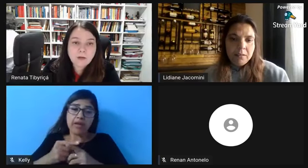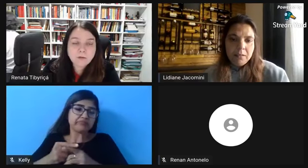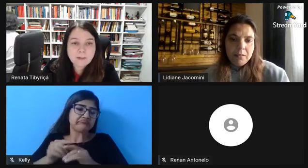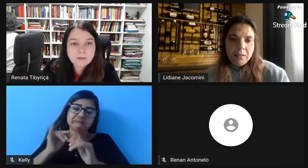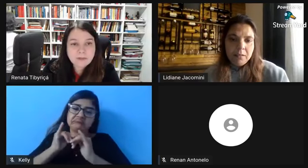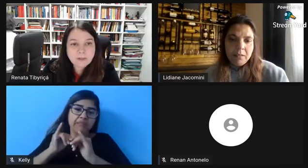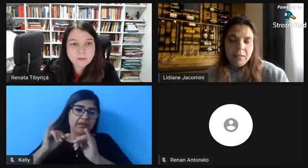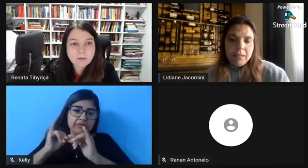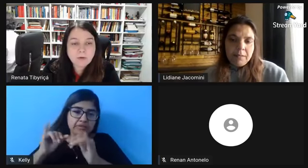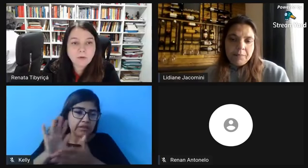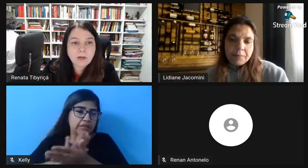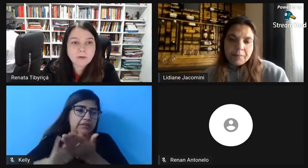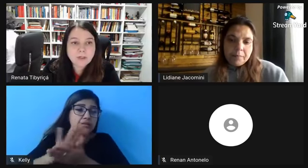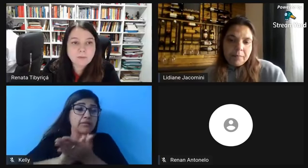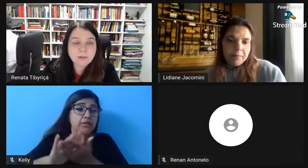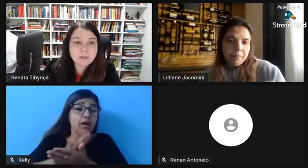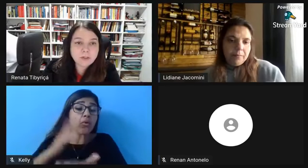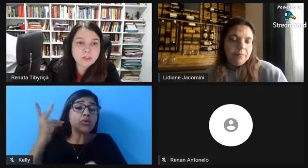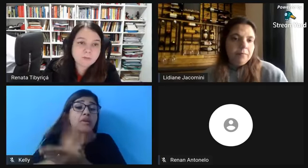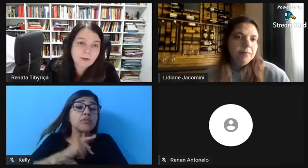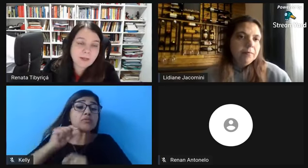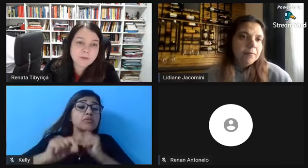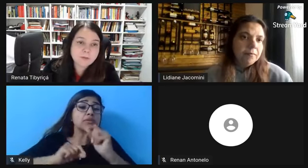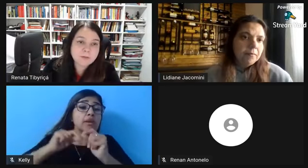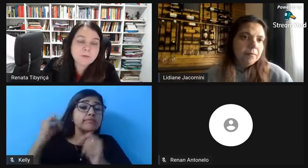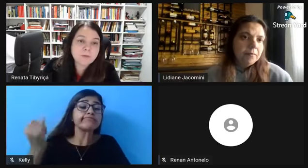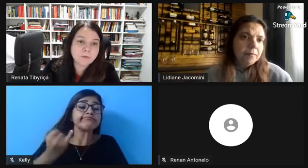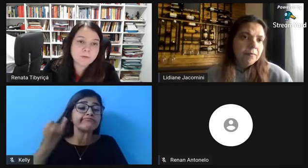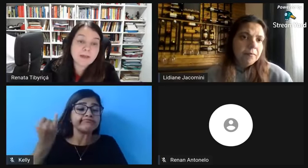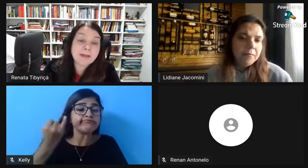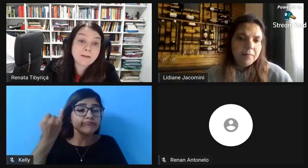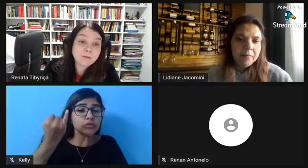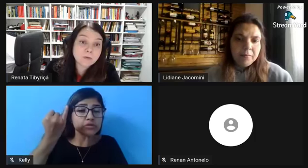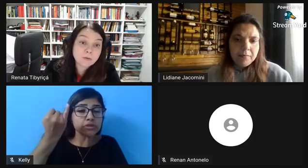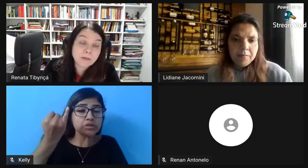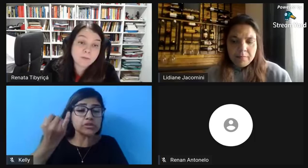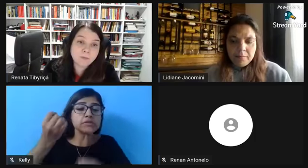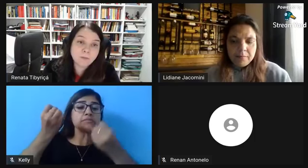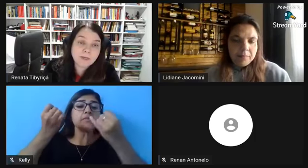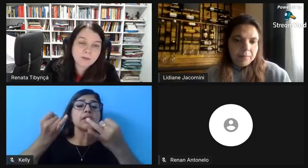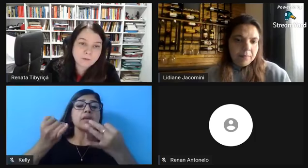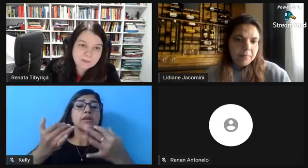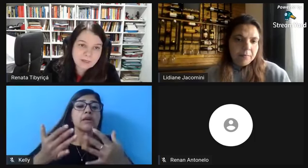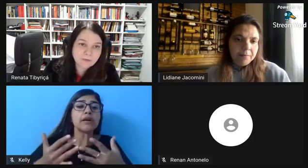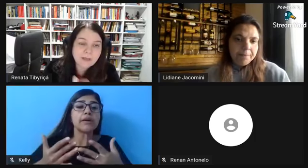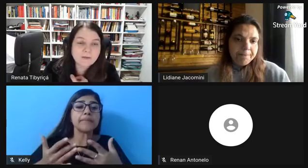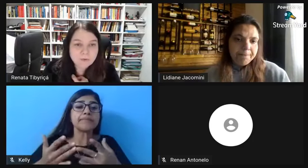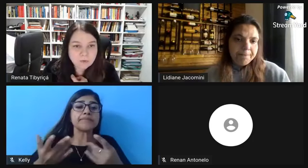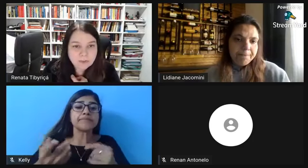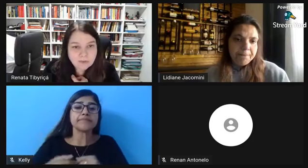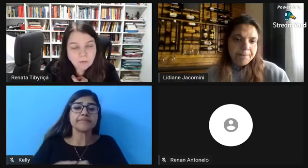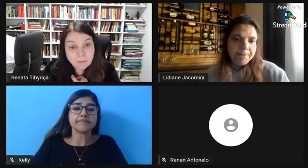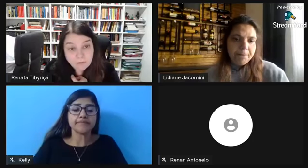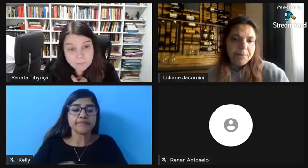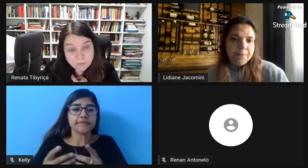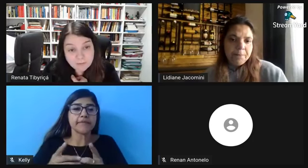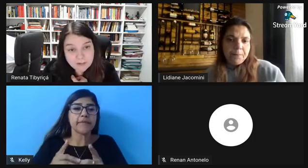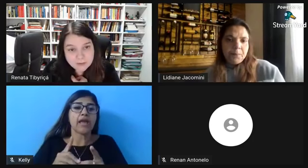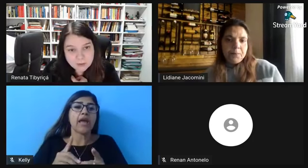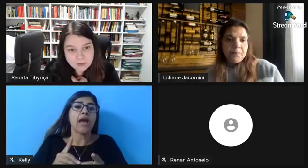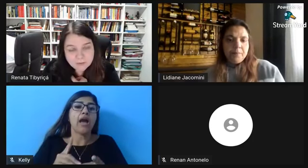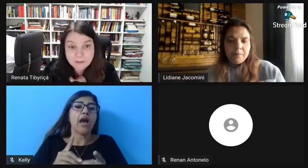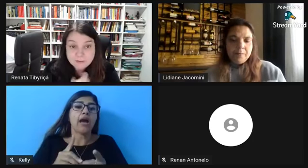O que acontece é o seguinte, em primeiro lugar, que eu acho que é importante a gente falar isso para as pessoas. A Defensoria Pública do Estado, que é a defensoria da qual eu